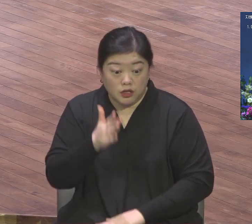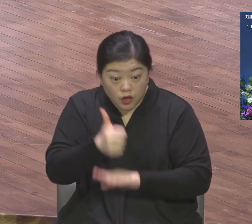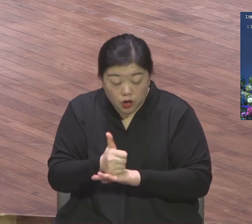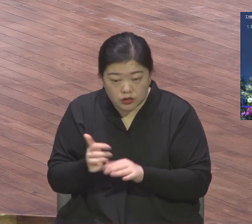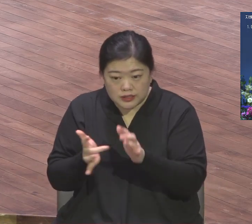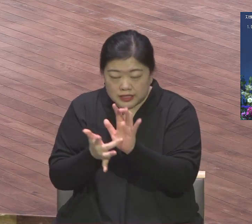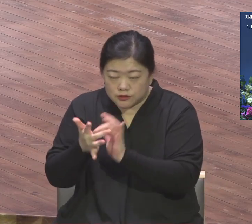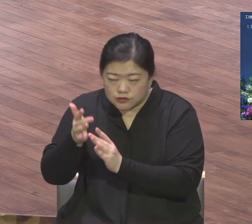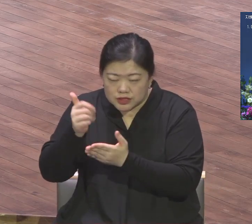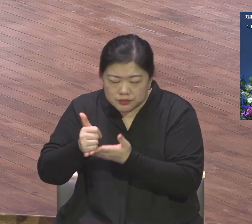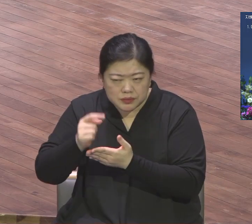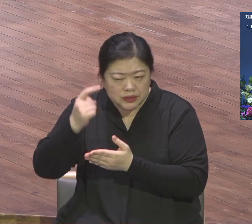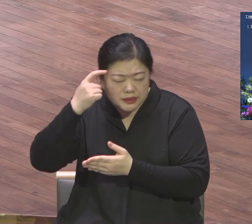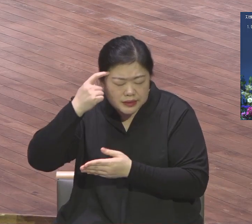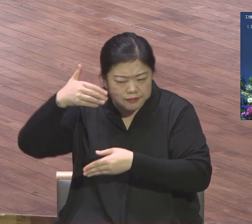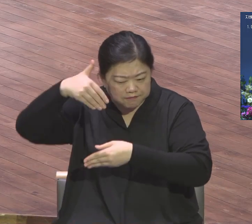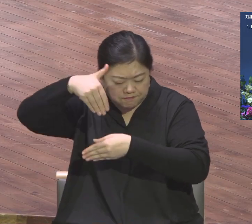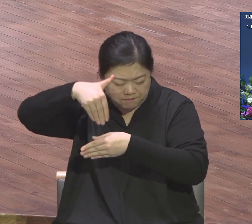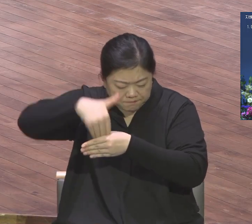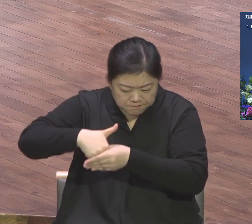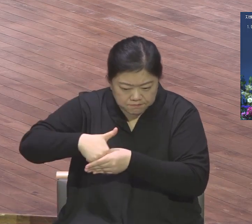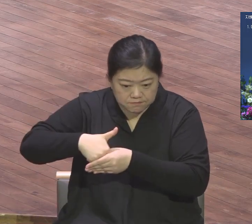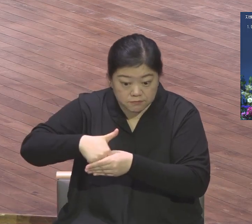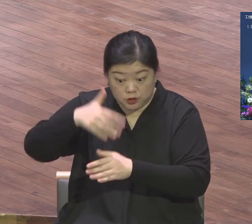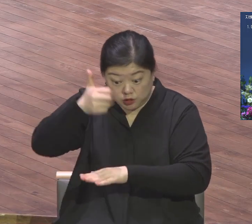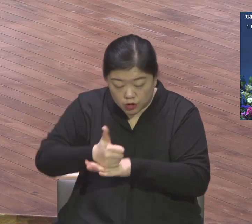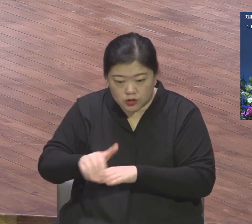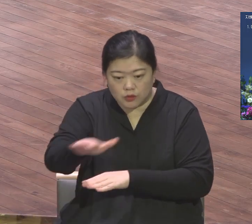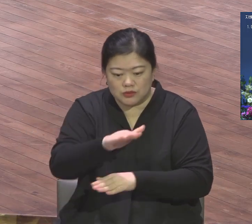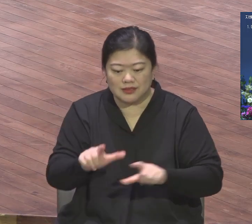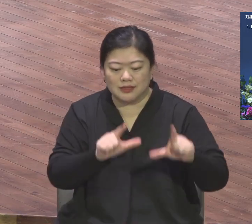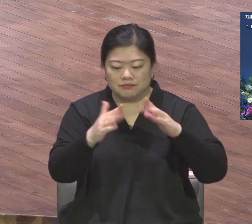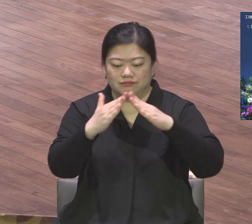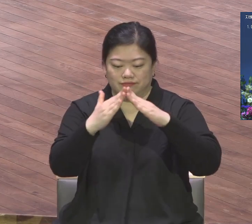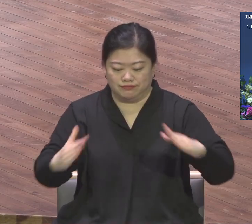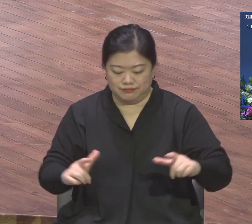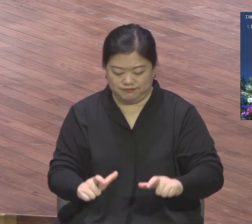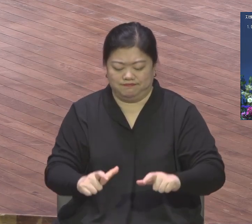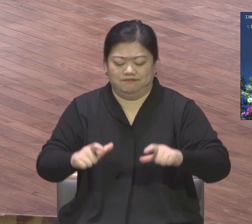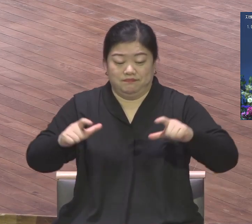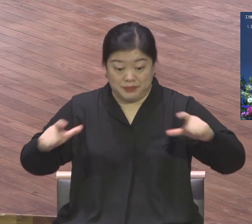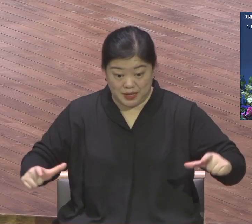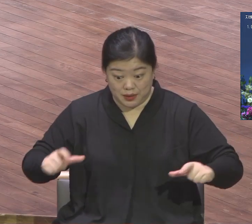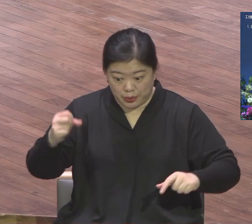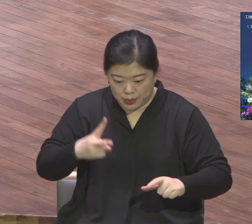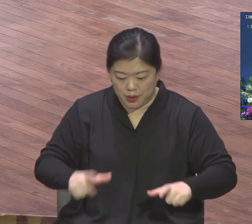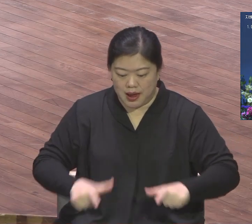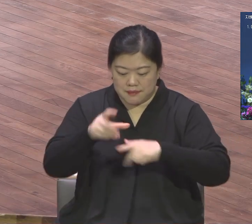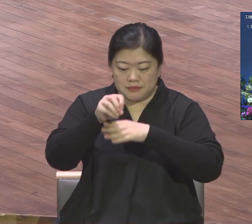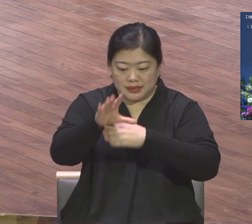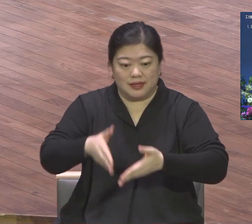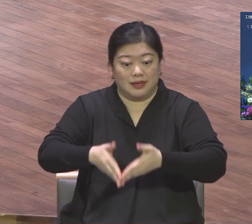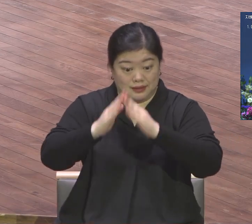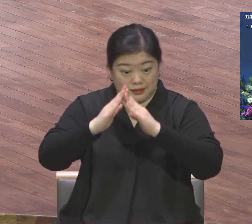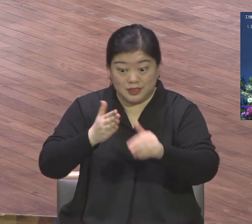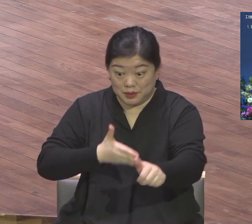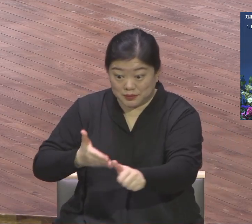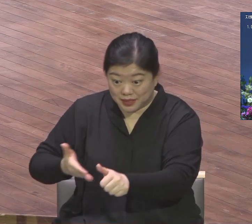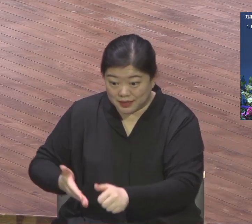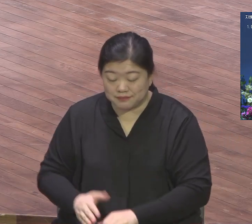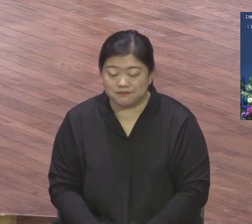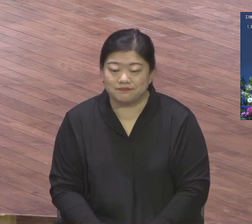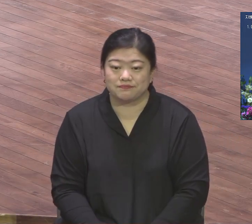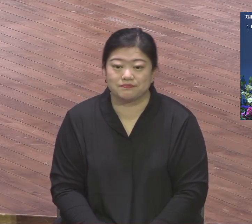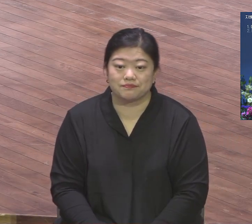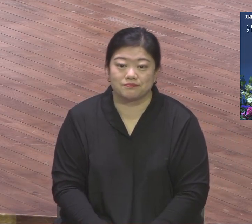그래서 삶의 현장에서 장막터를 견고하게 넓혀나가는 그리스도의 망대 세우는 주역 되기를 주님으로 축복합니다. 두